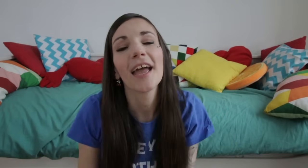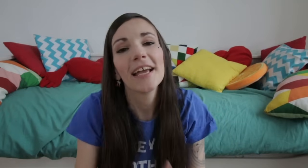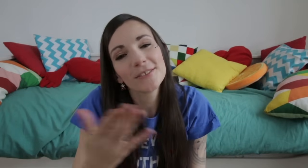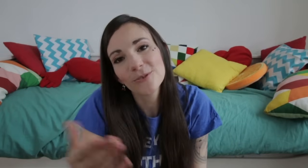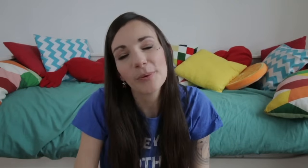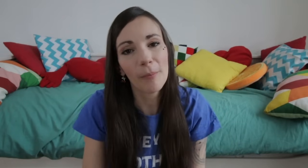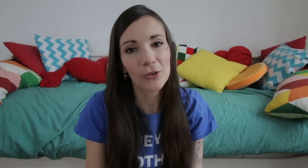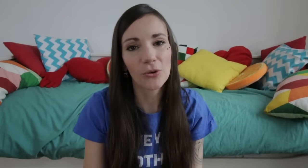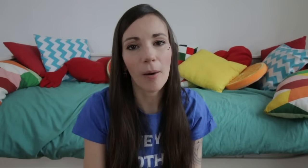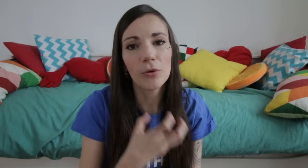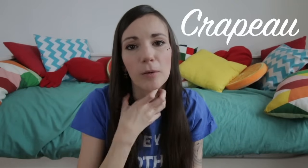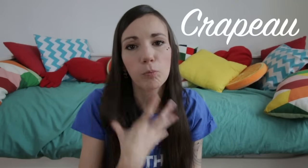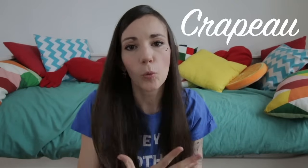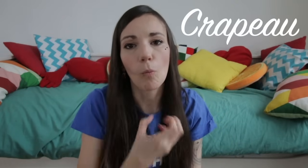Et son super pote, le crapaud, c'est...